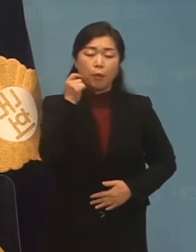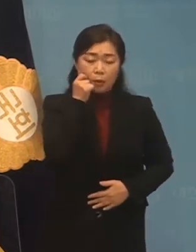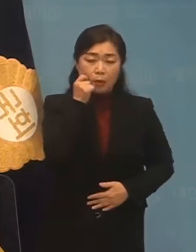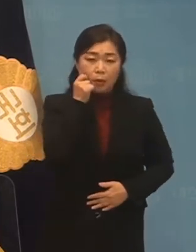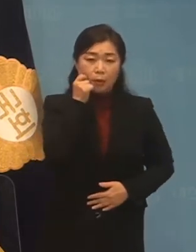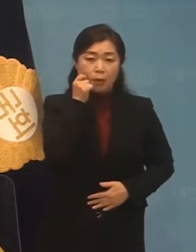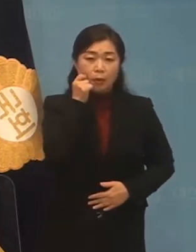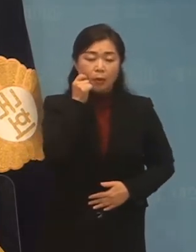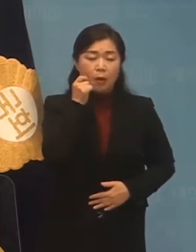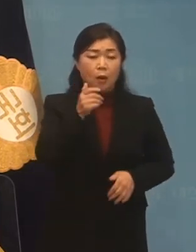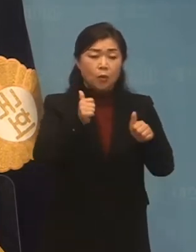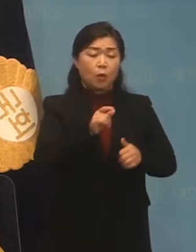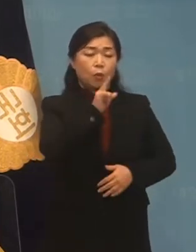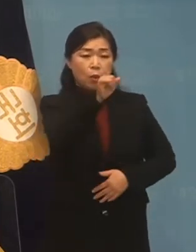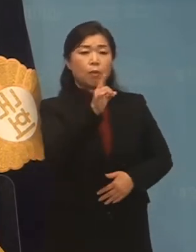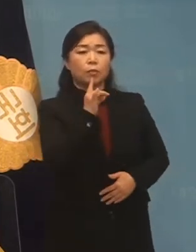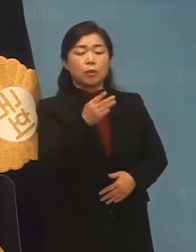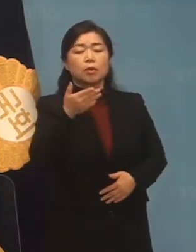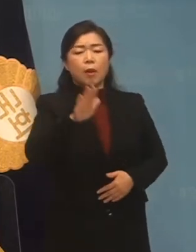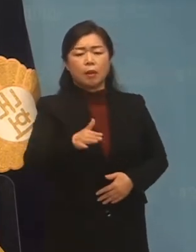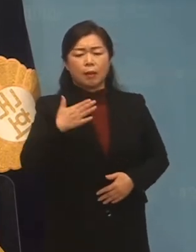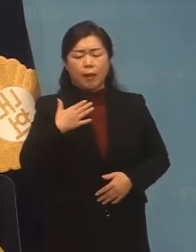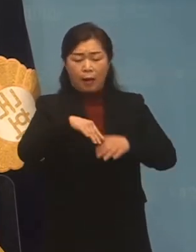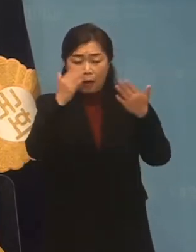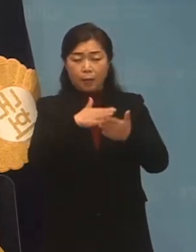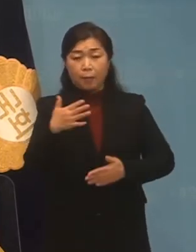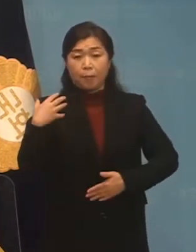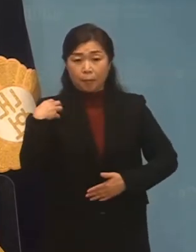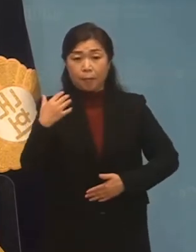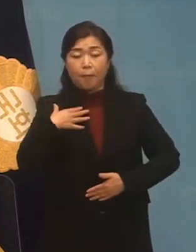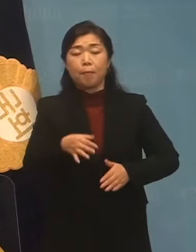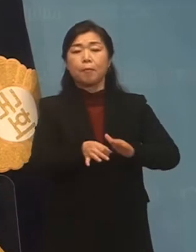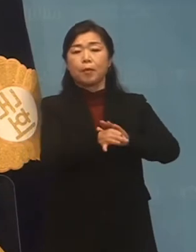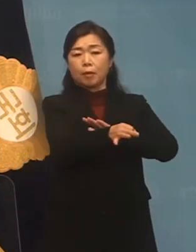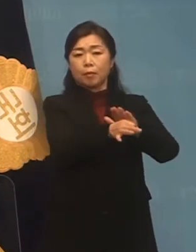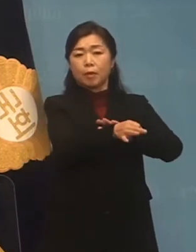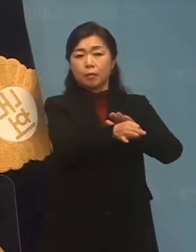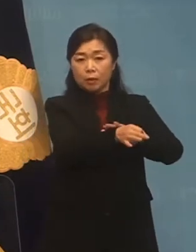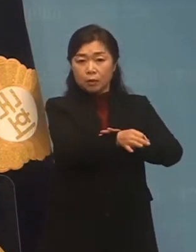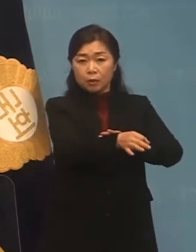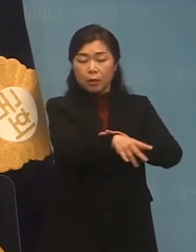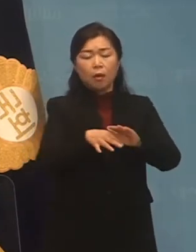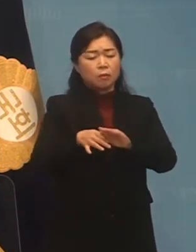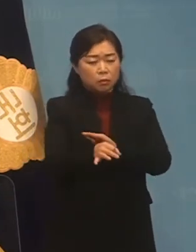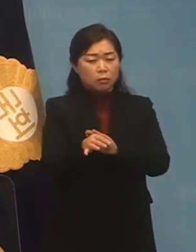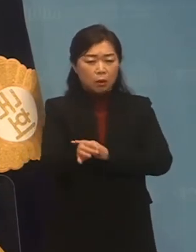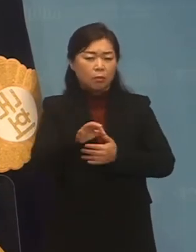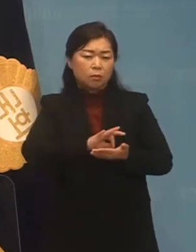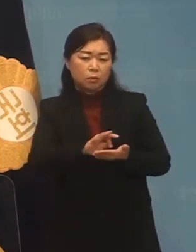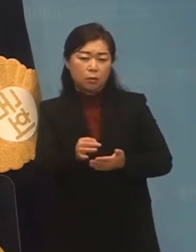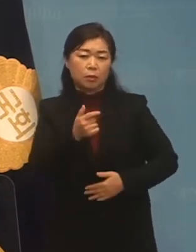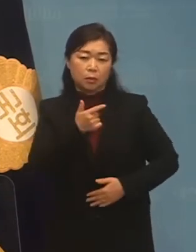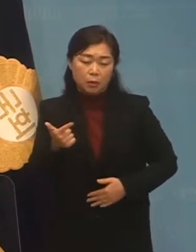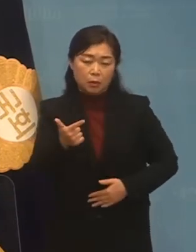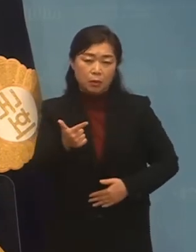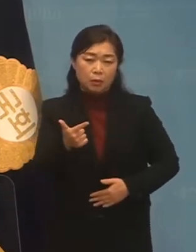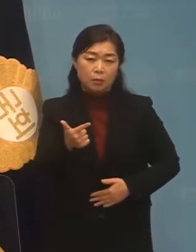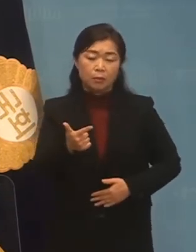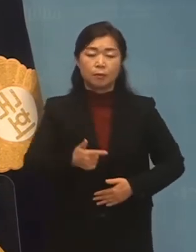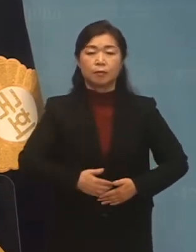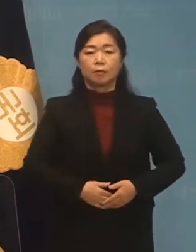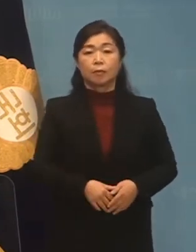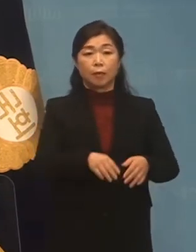뿐 모두 자기 비용으로 치료하도록 국민들을 떠밀고 있습니다.